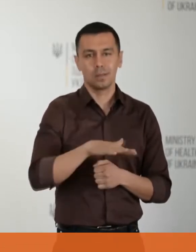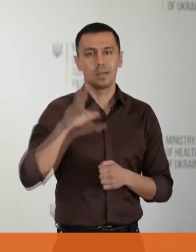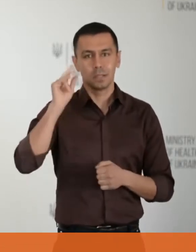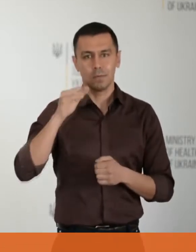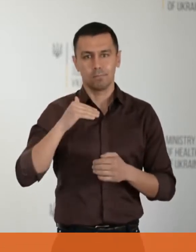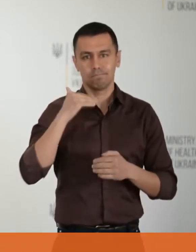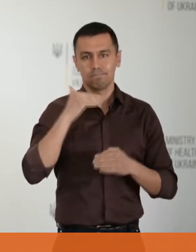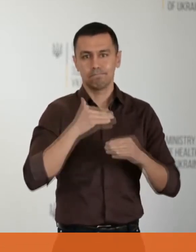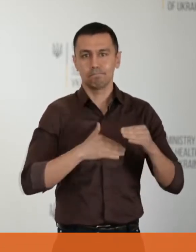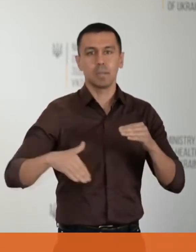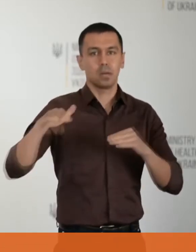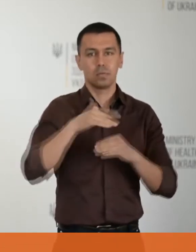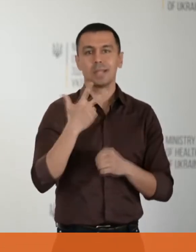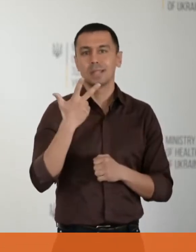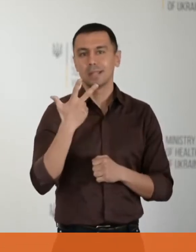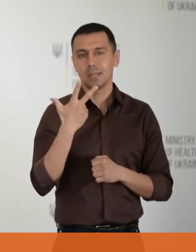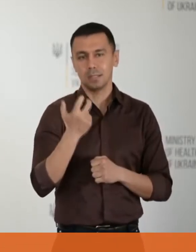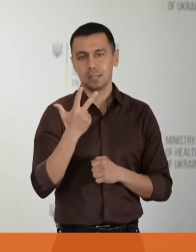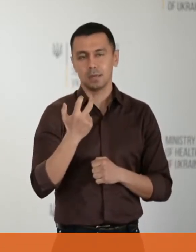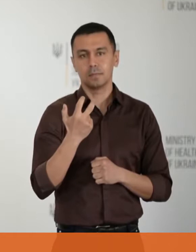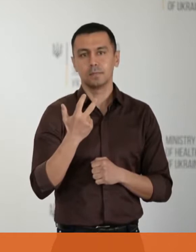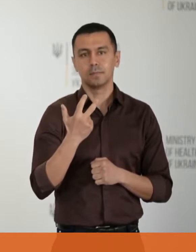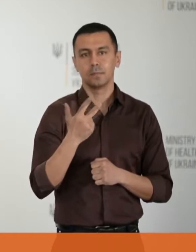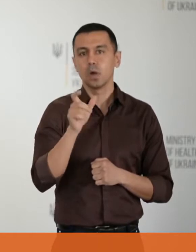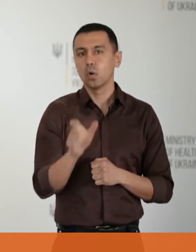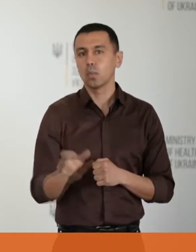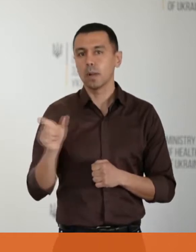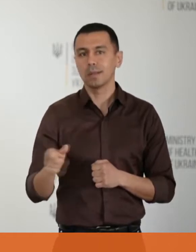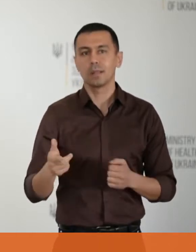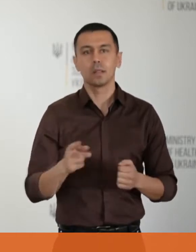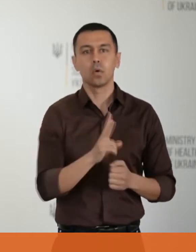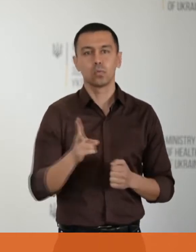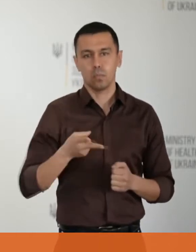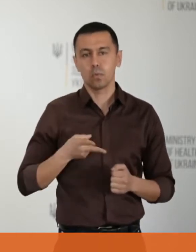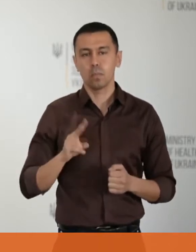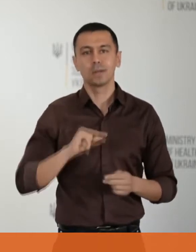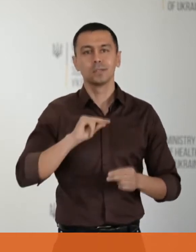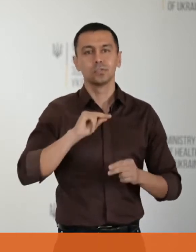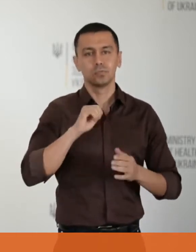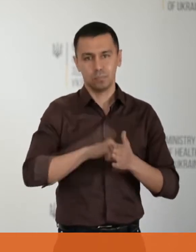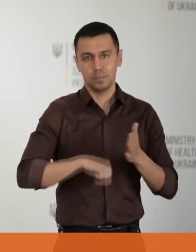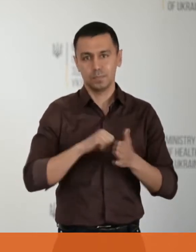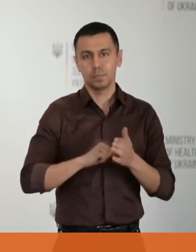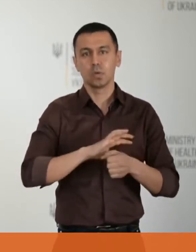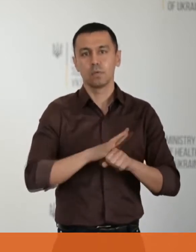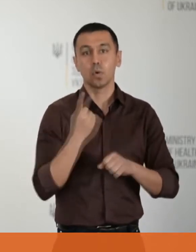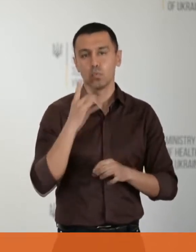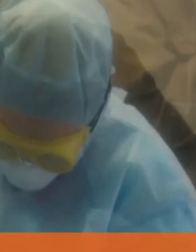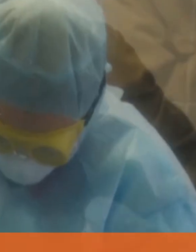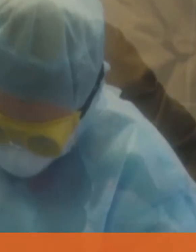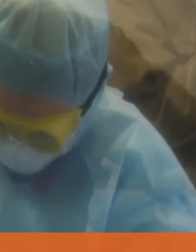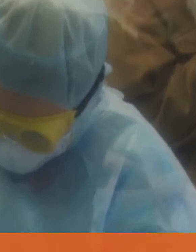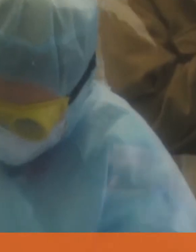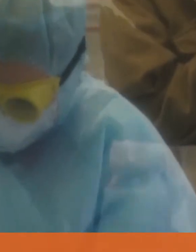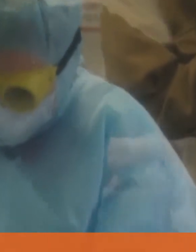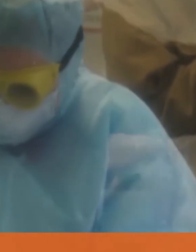цифра перешагнула 300 громадян, які пішли життя через ковід за одну добу.